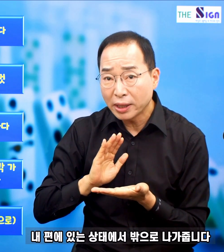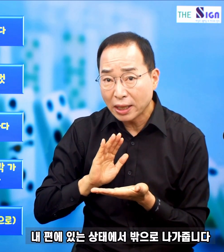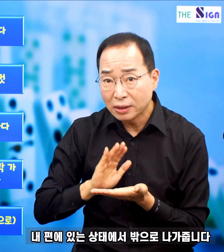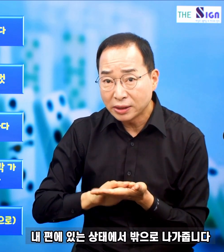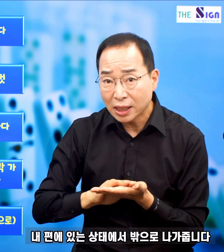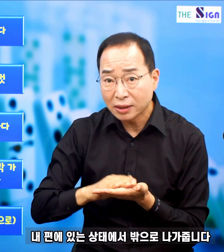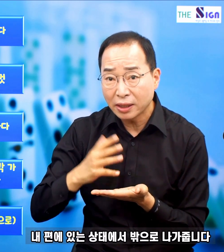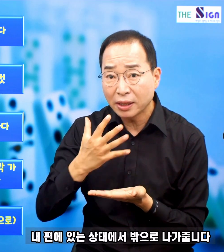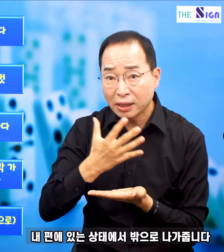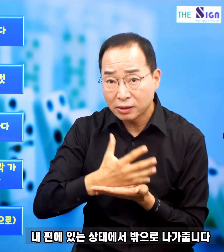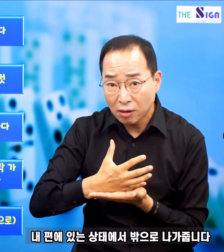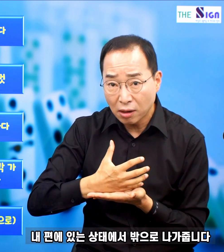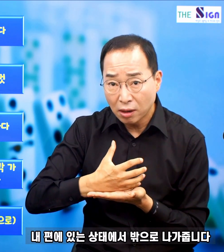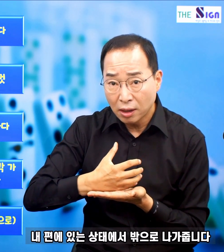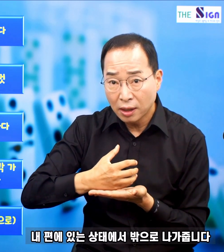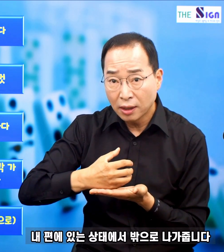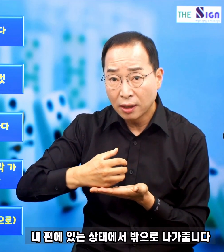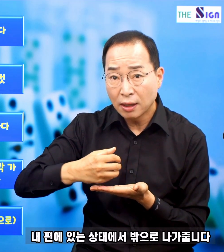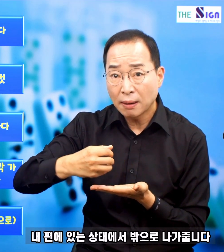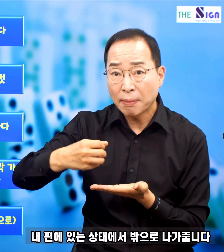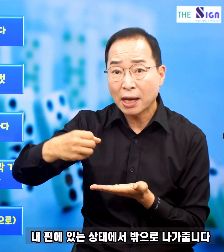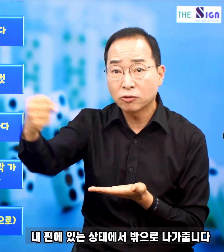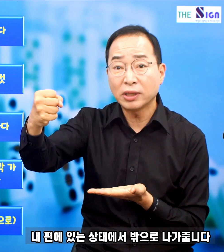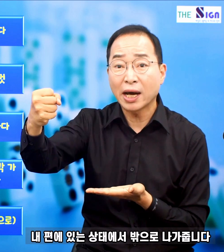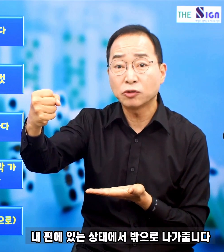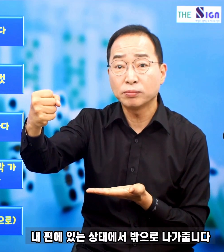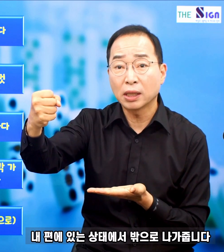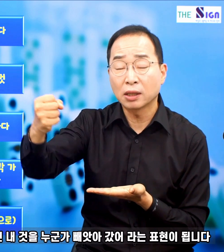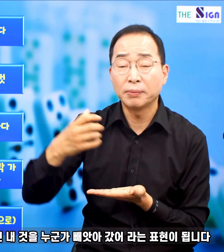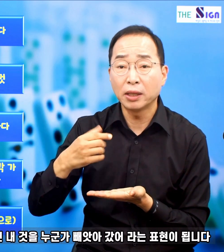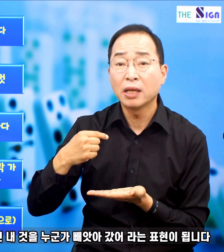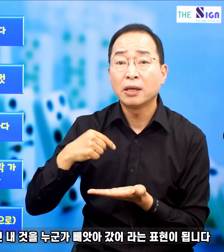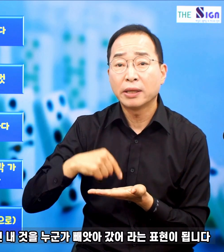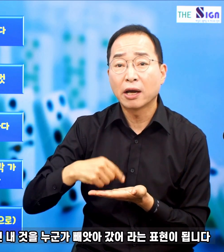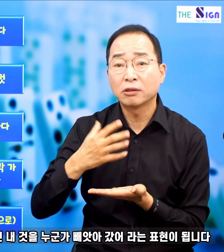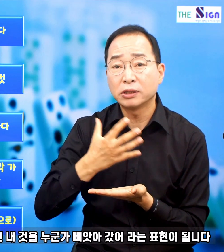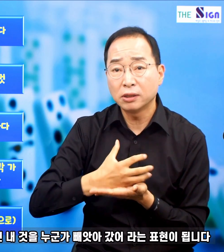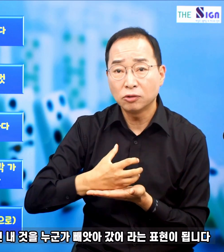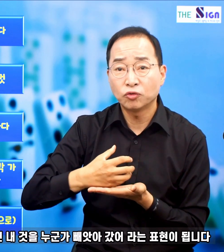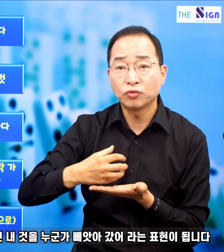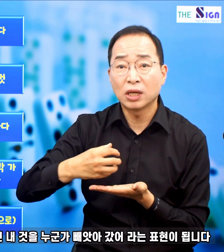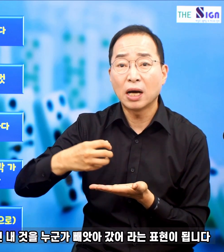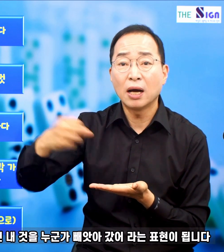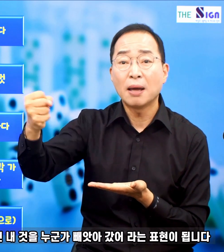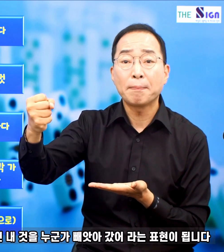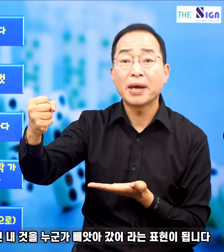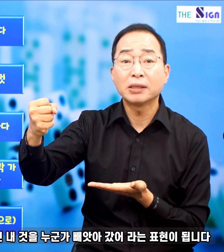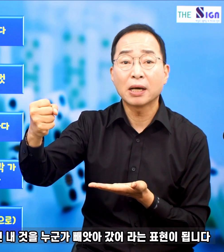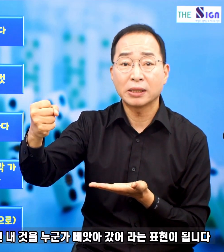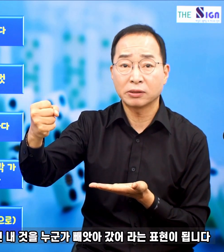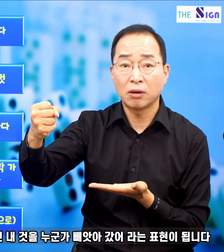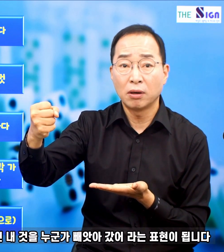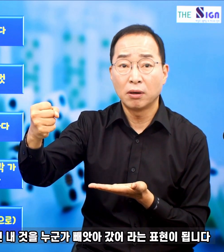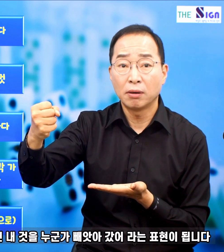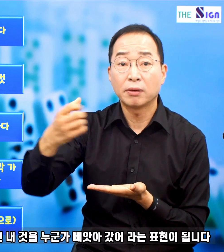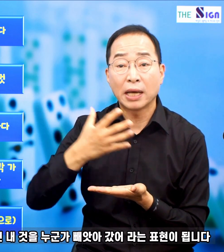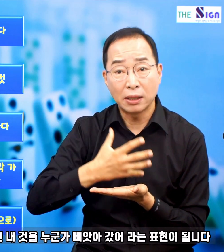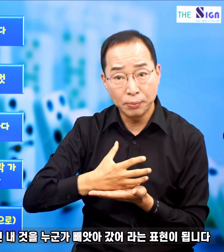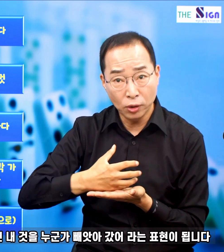있는 상태에서 밖으로 나가줍니다. 그러면 내 것을 누군가 빼앗아 갔어 라는 표현이